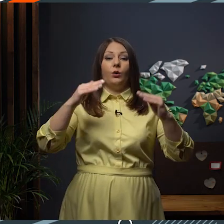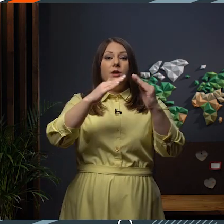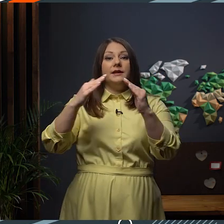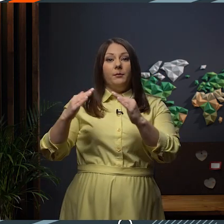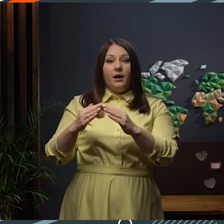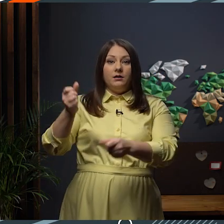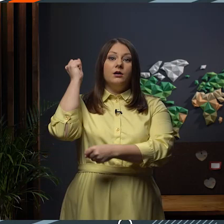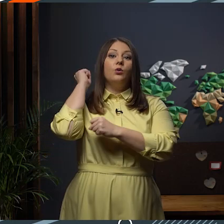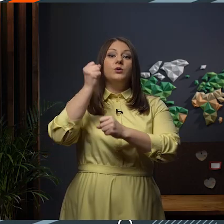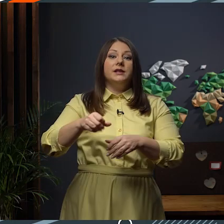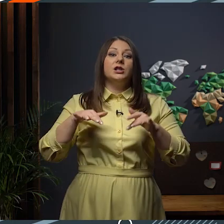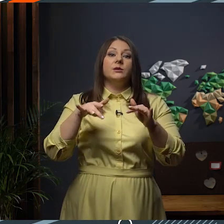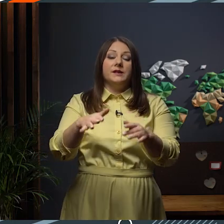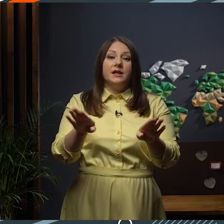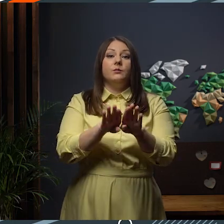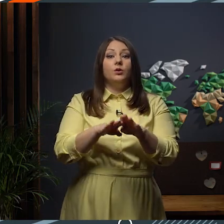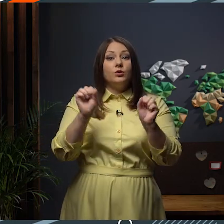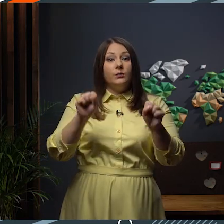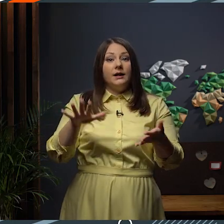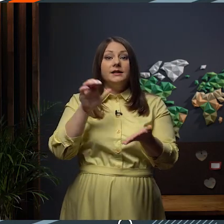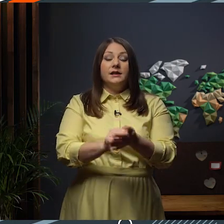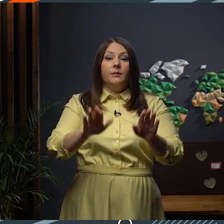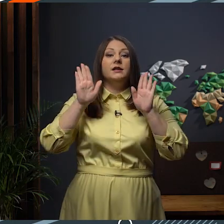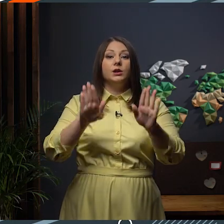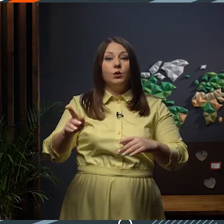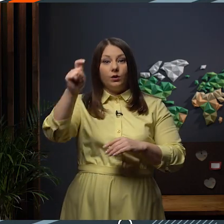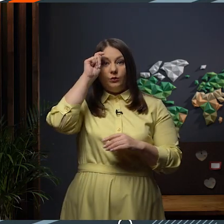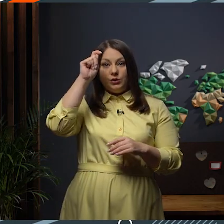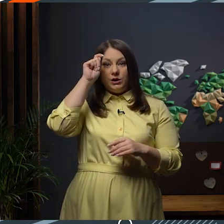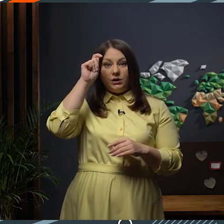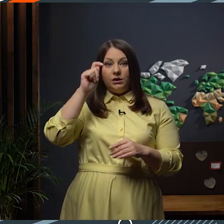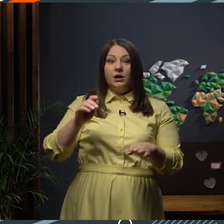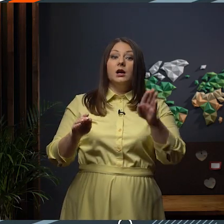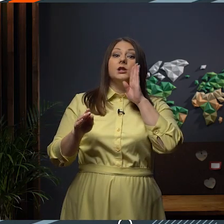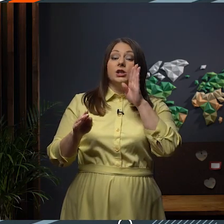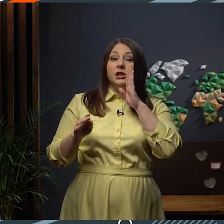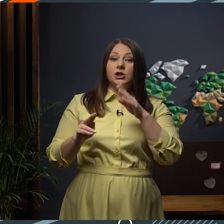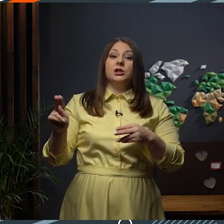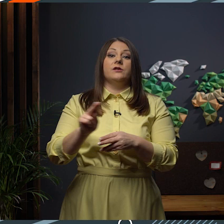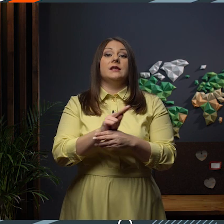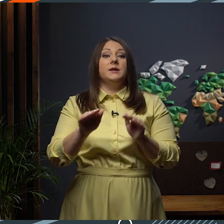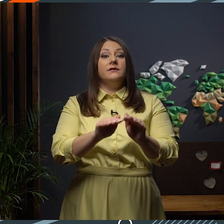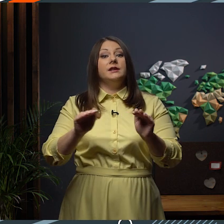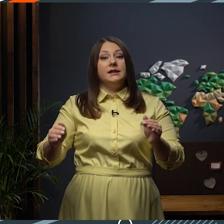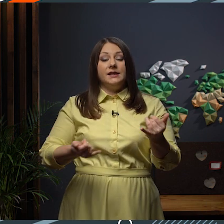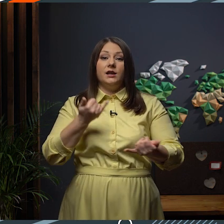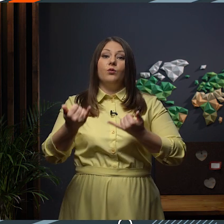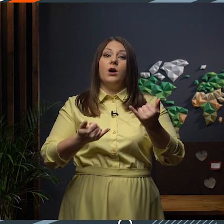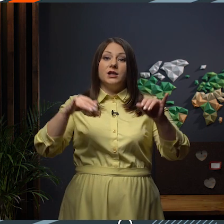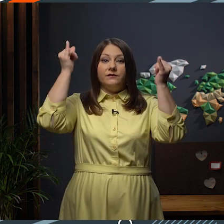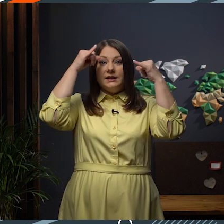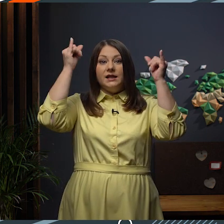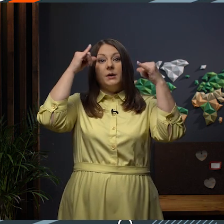мастерили, строили дома. Кузнечным делом тоже могли заниматься только мужчины. Женщины же воспитывали